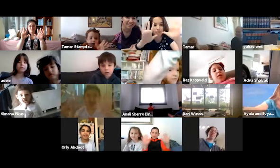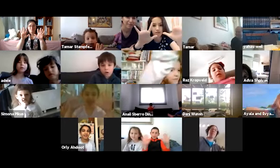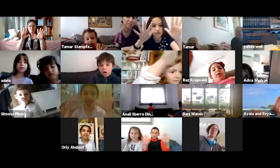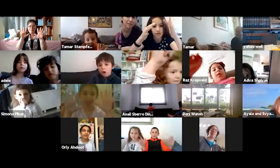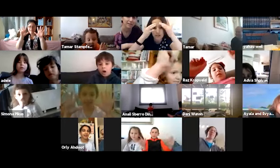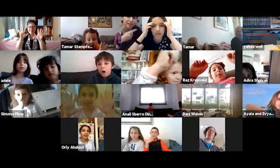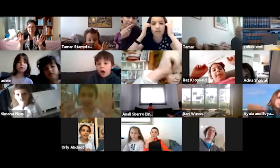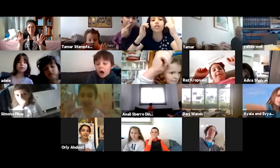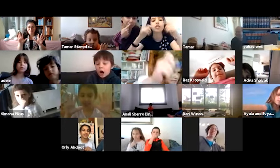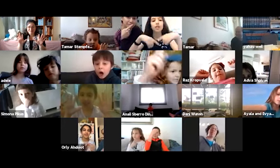עשרה?